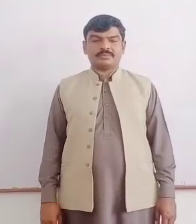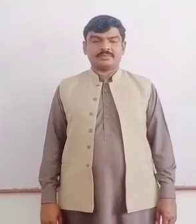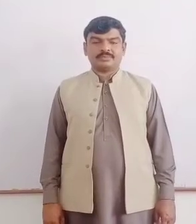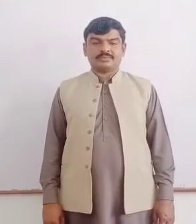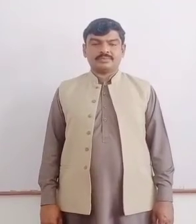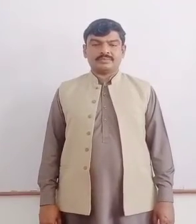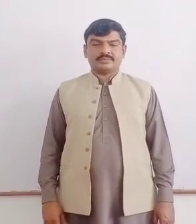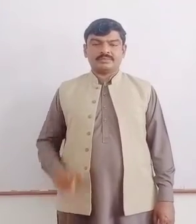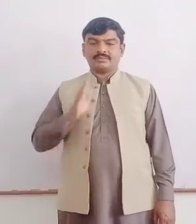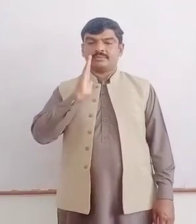سمت،